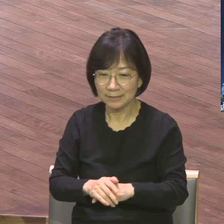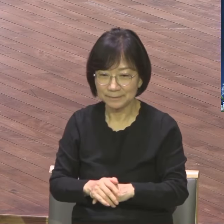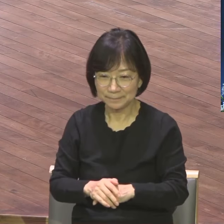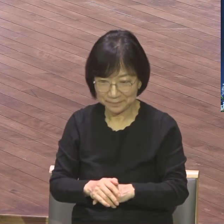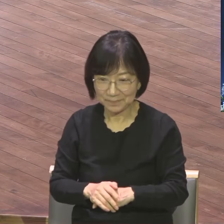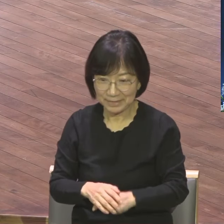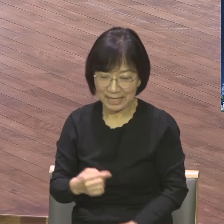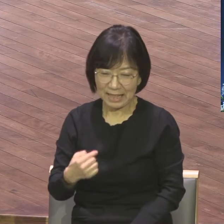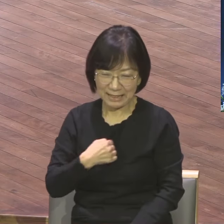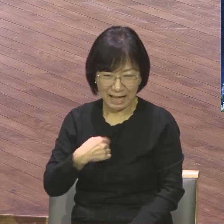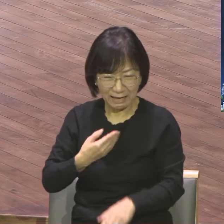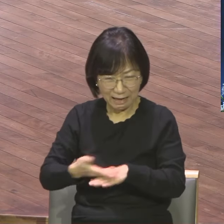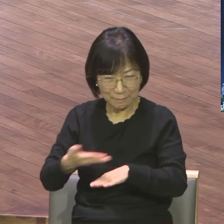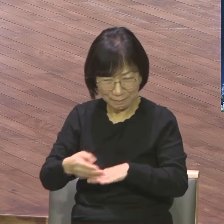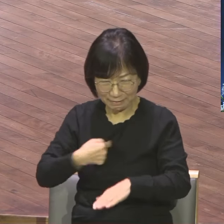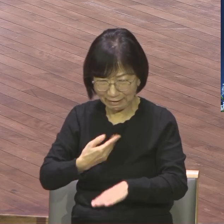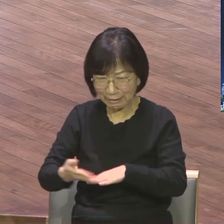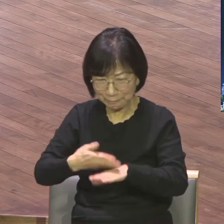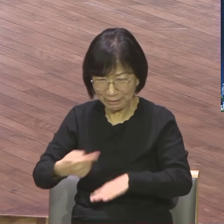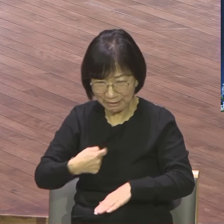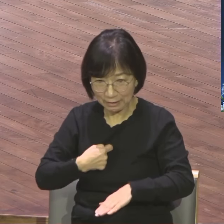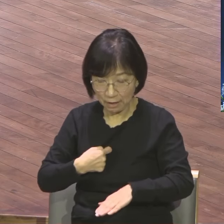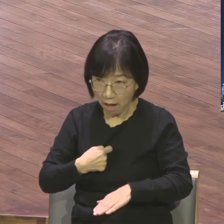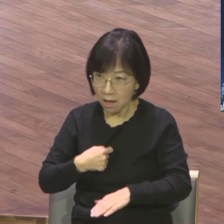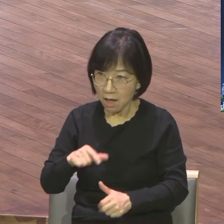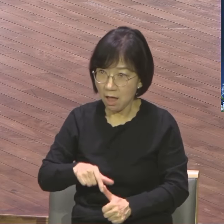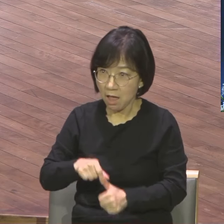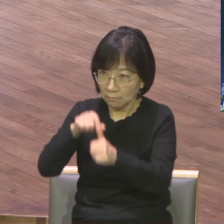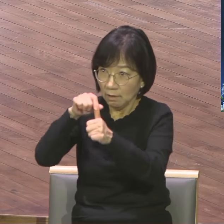구원받고 나가 또 형편없는 인생도